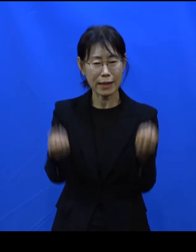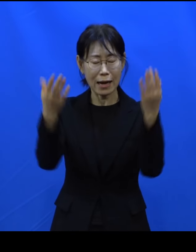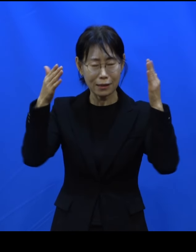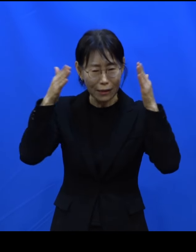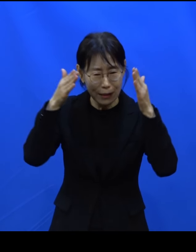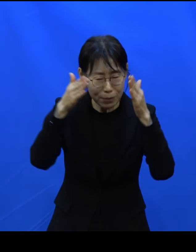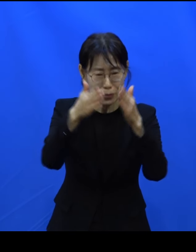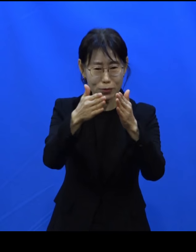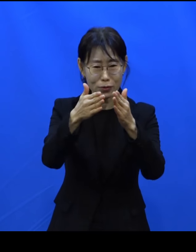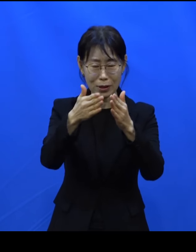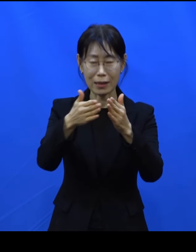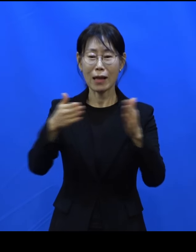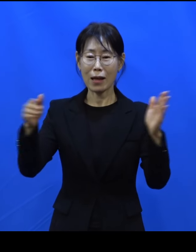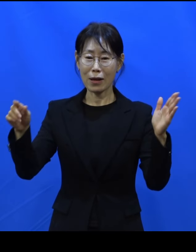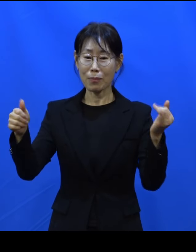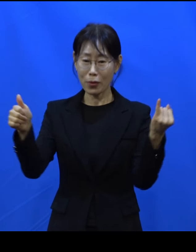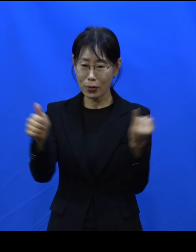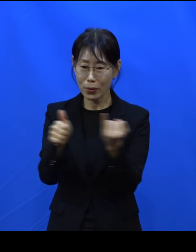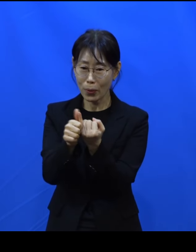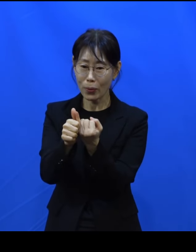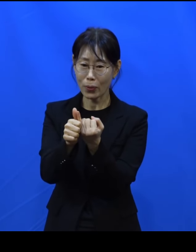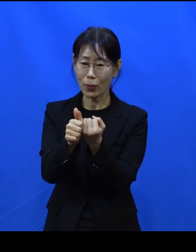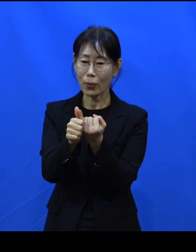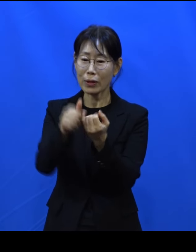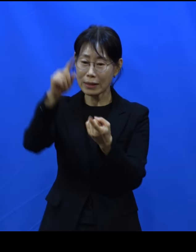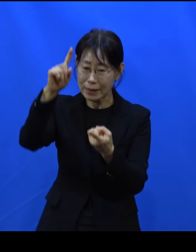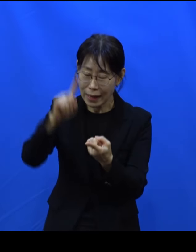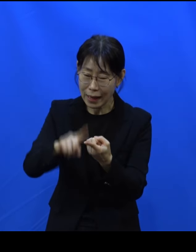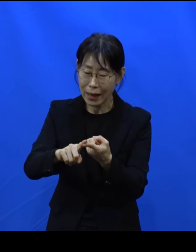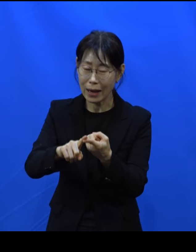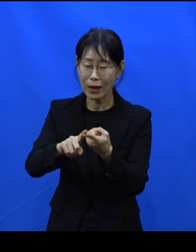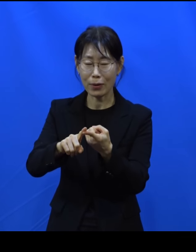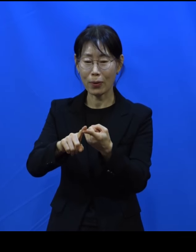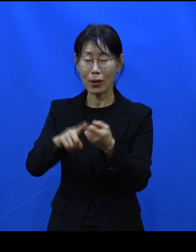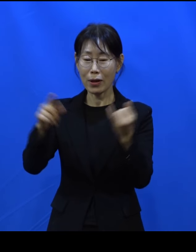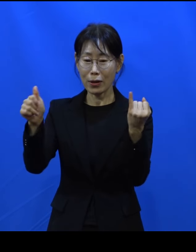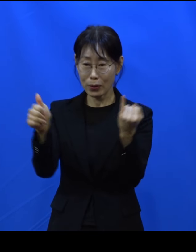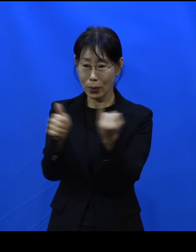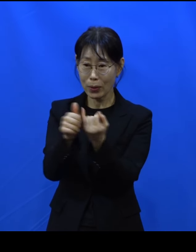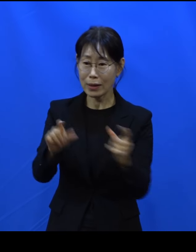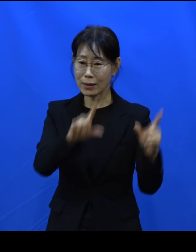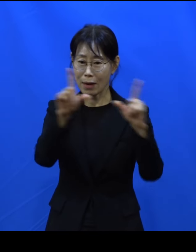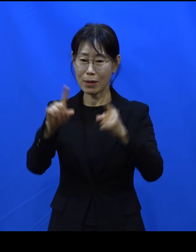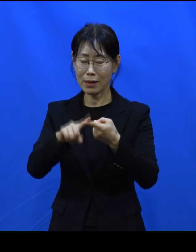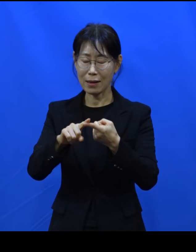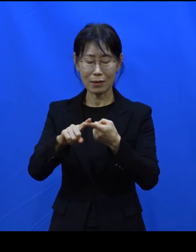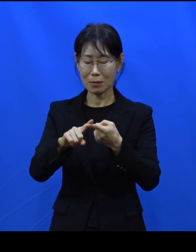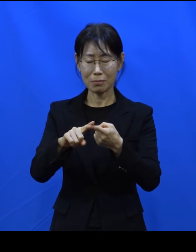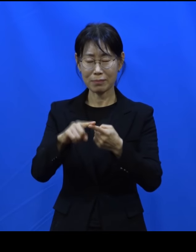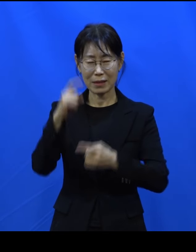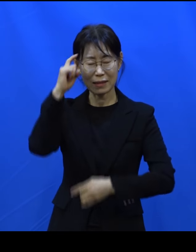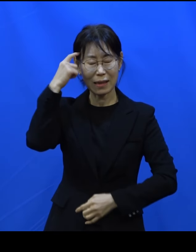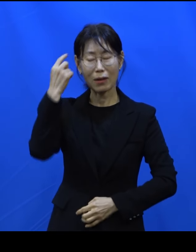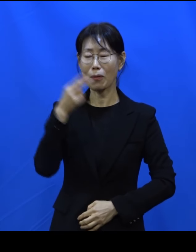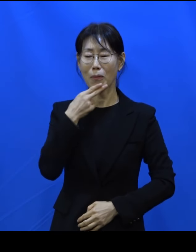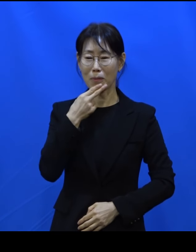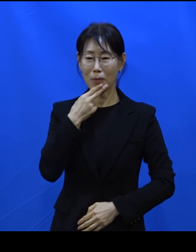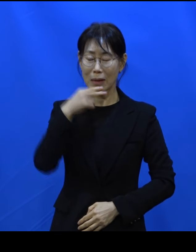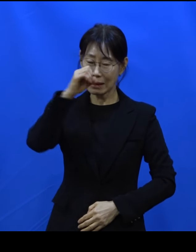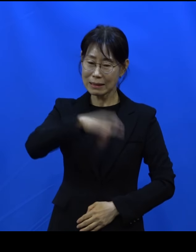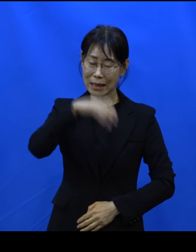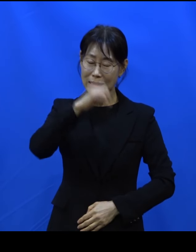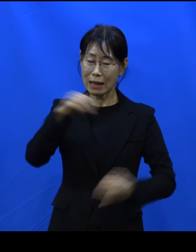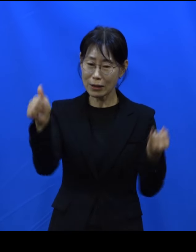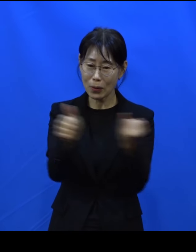날이 중요하죠. 근데 결혼의 의미를 되새기는 게 더 중요한데 이제 결혼식이 뭐 요즘은 너무